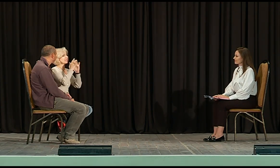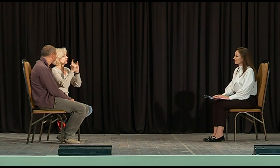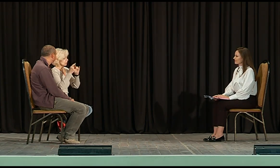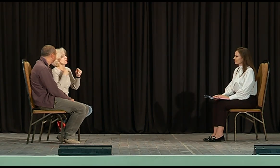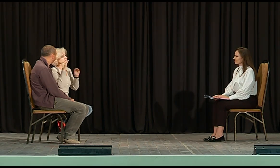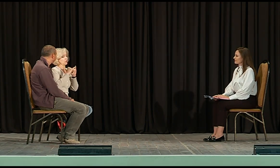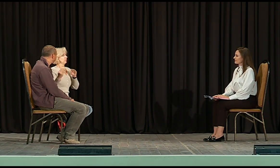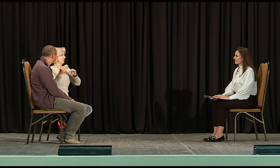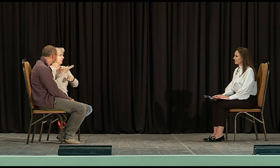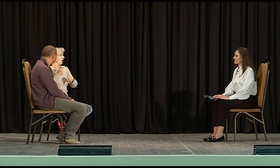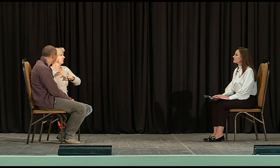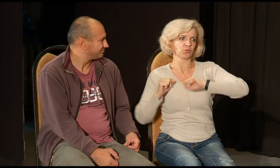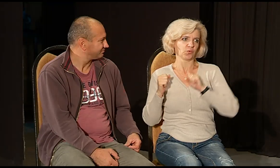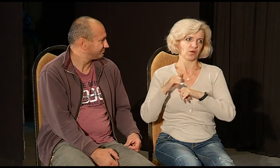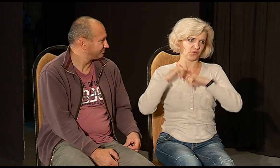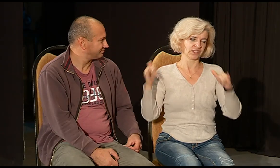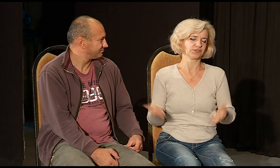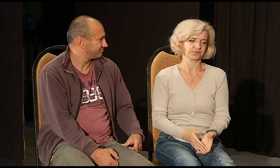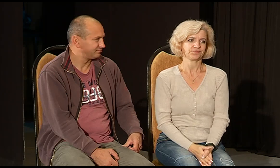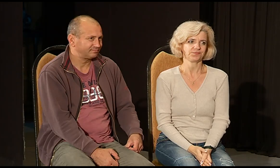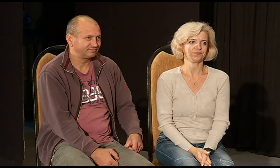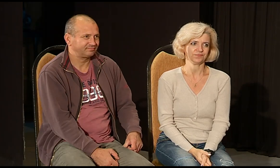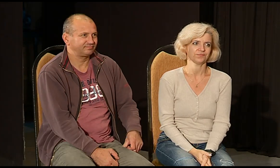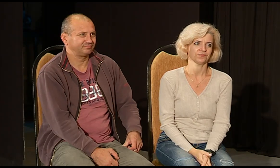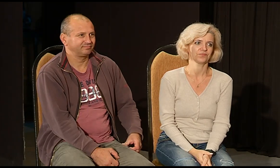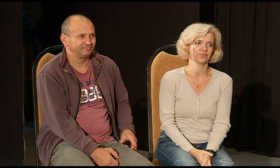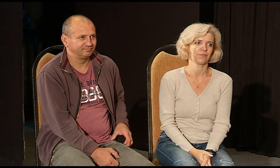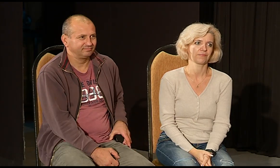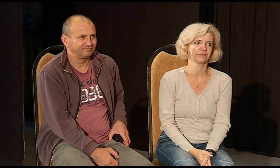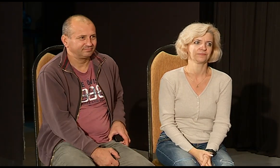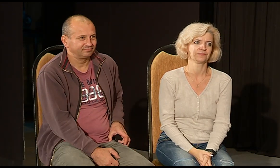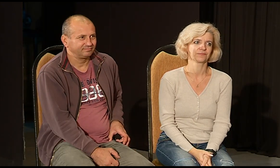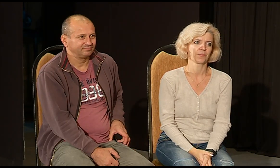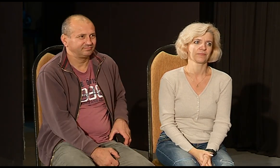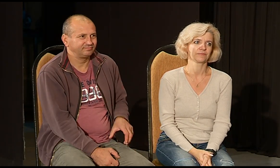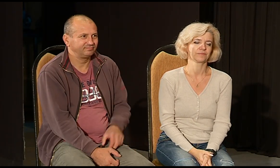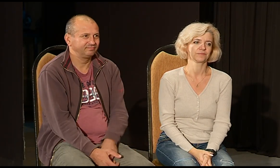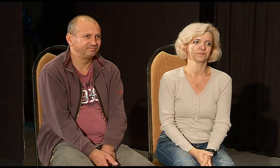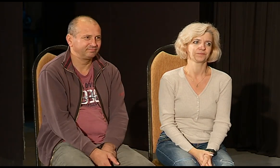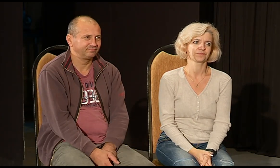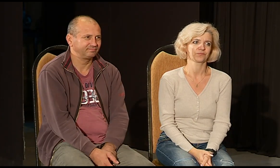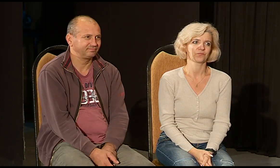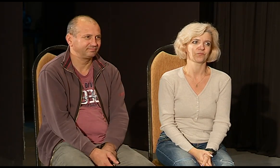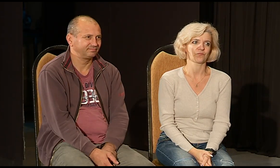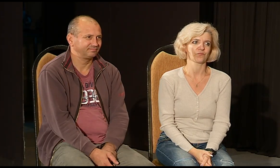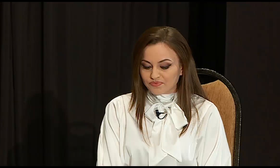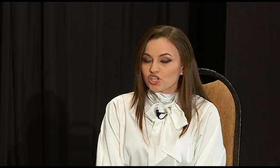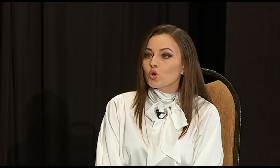scenete, alegem o temă din internet și dezvoltăm, facem un număr separat a nostru. Ce